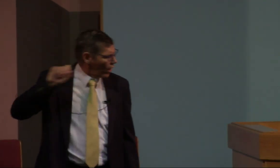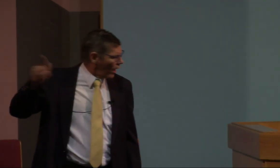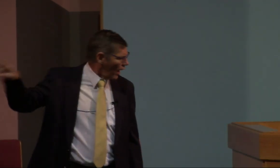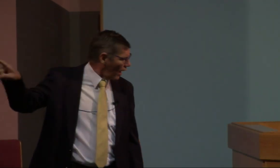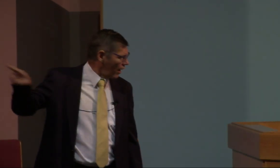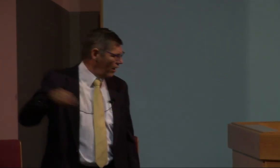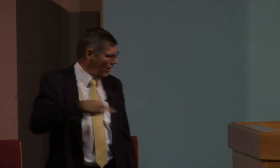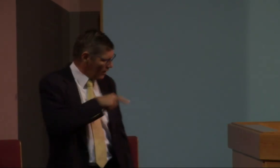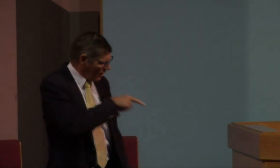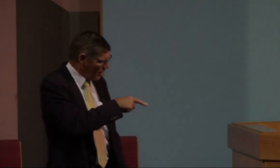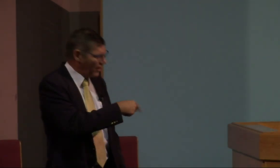ignoreer jy my?